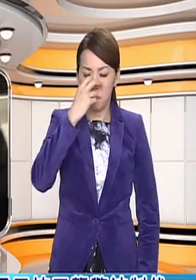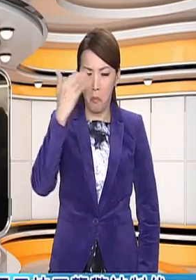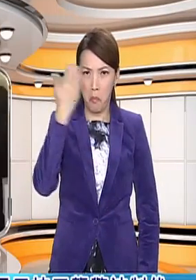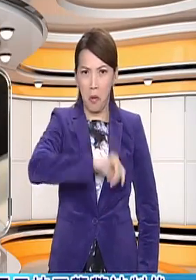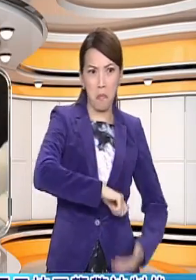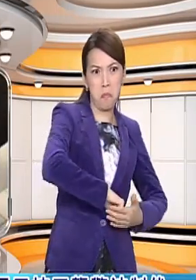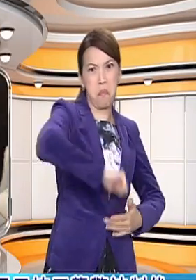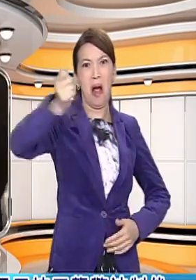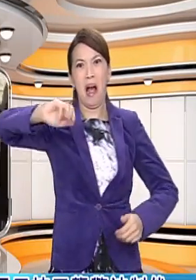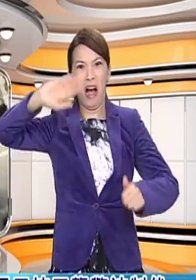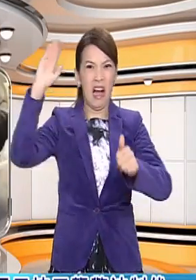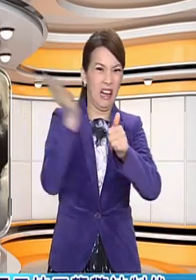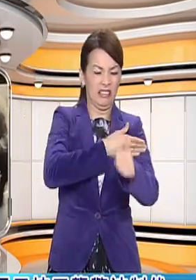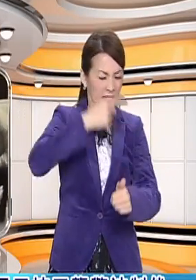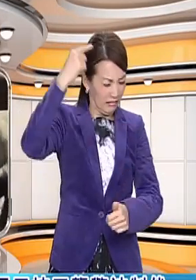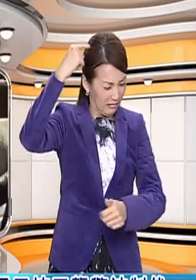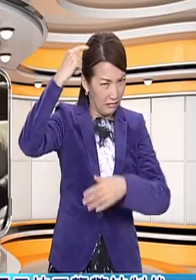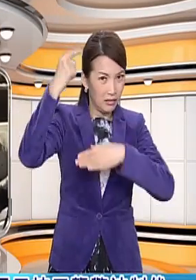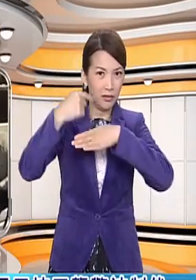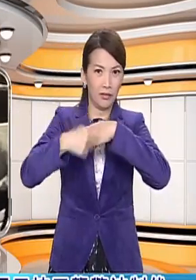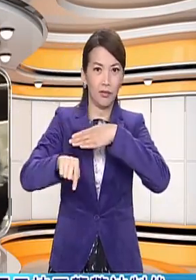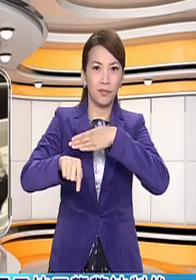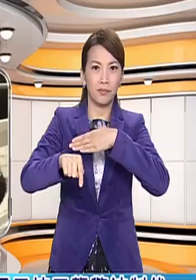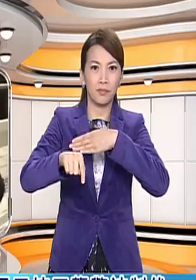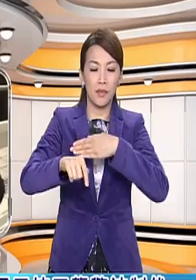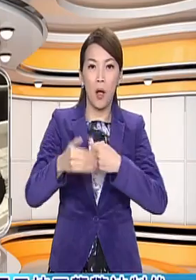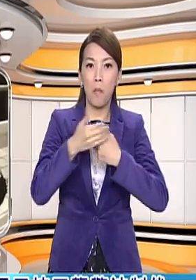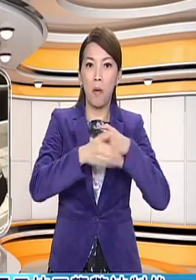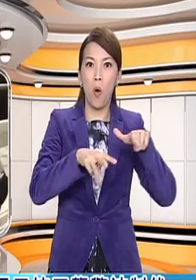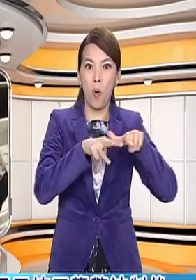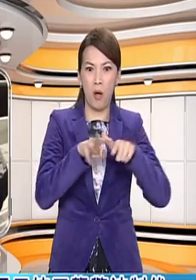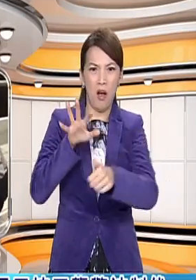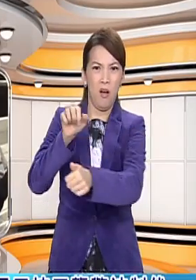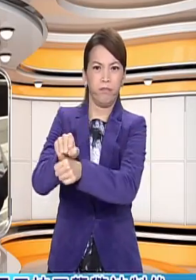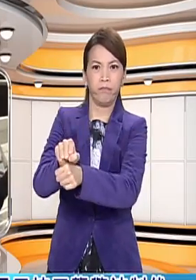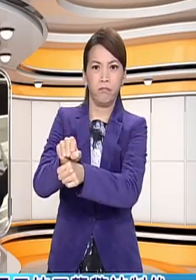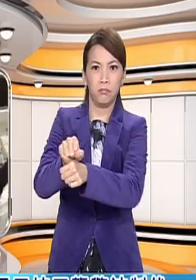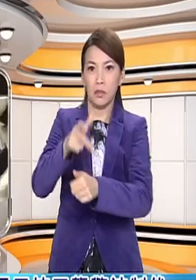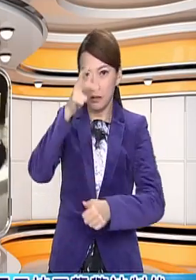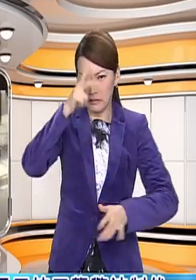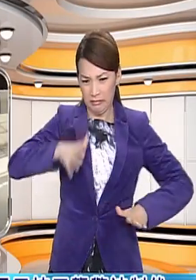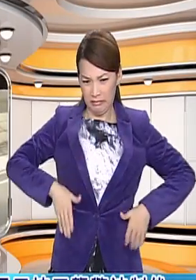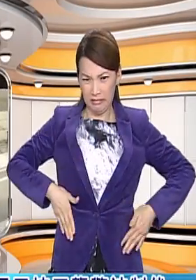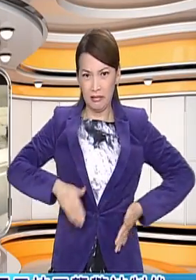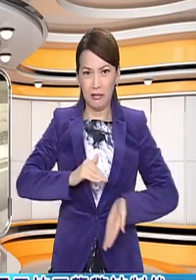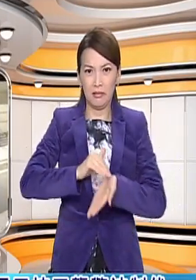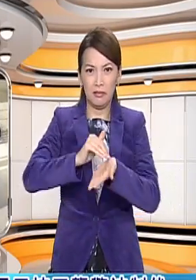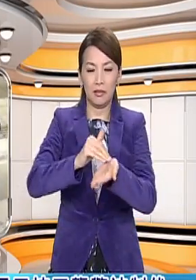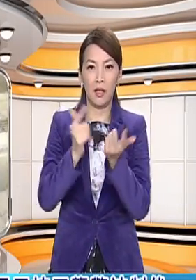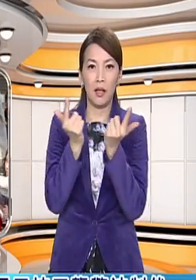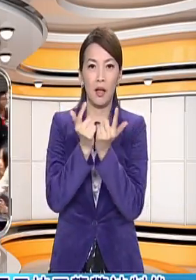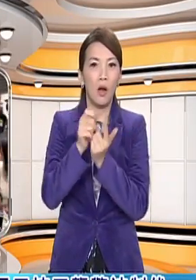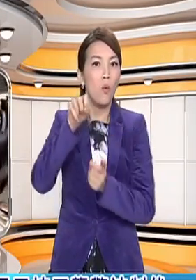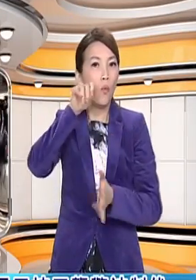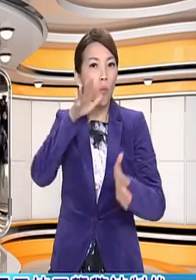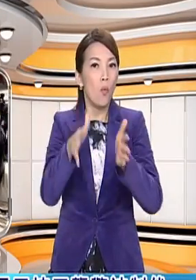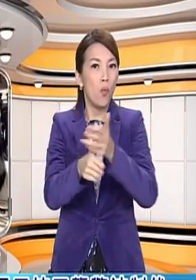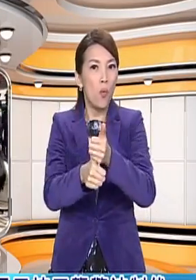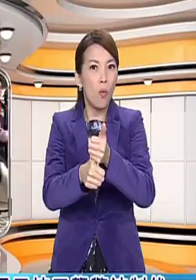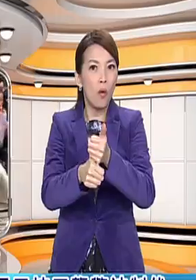牛排刀砍伤巡逻的员警，随后遭到了保全制服，员警紧急送往